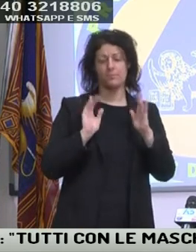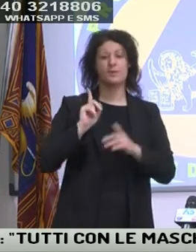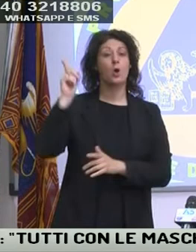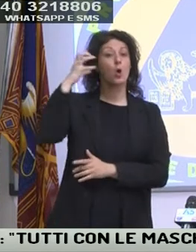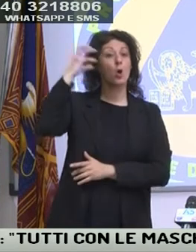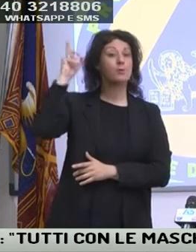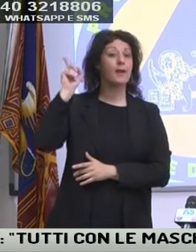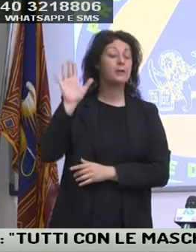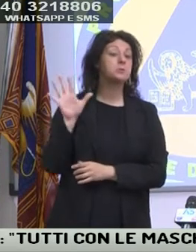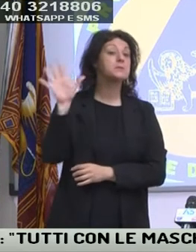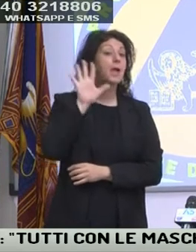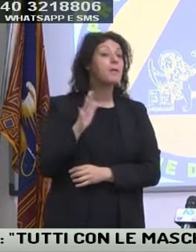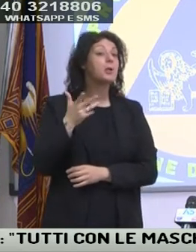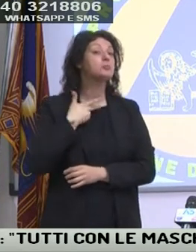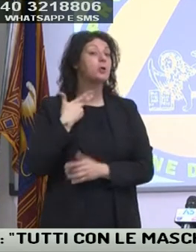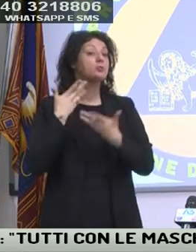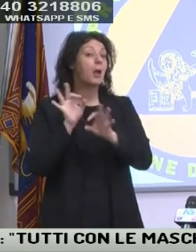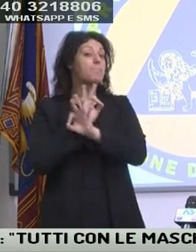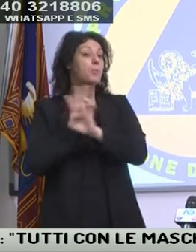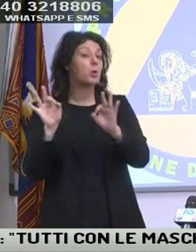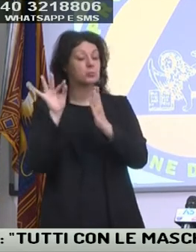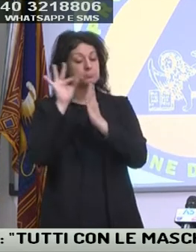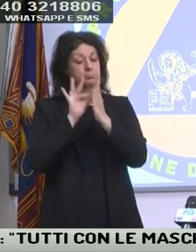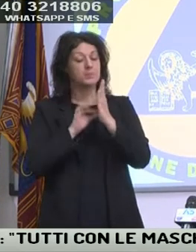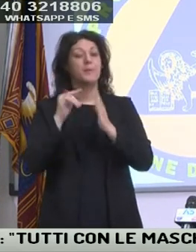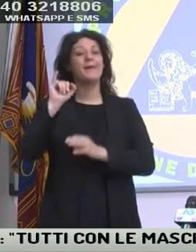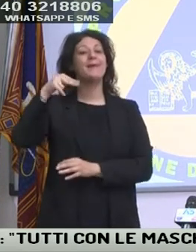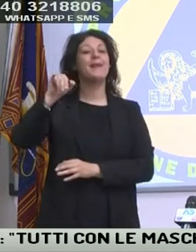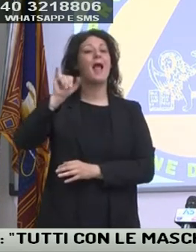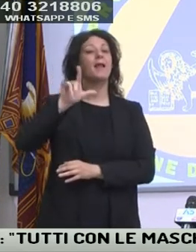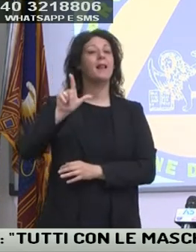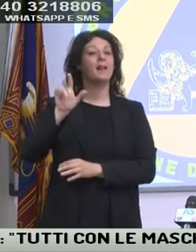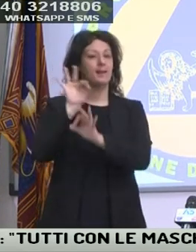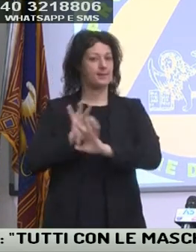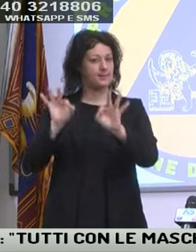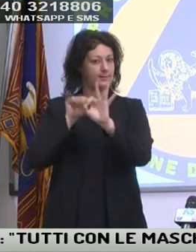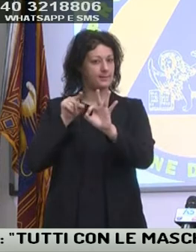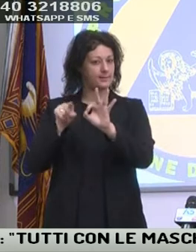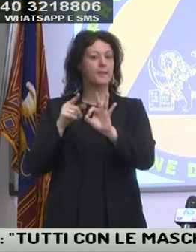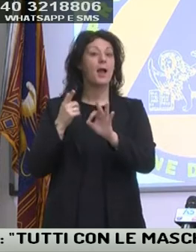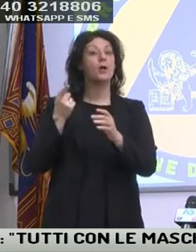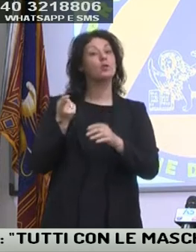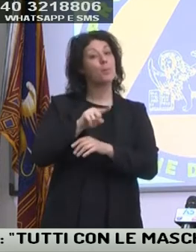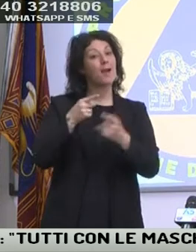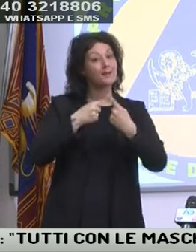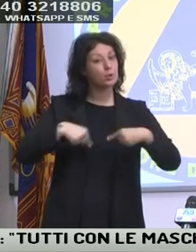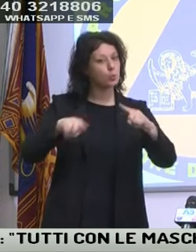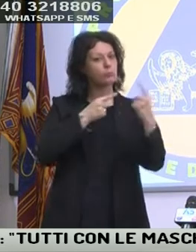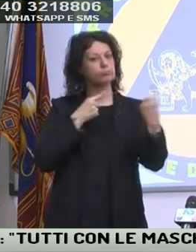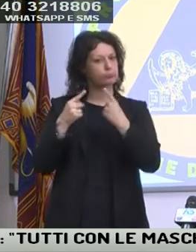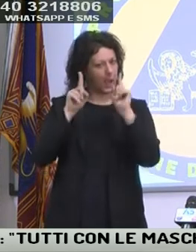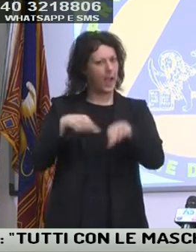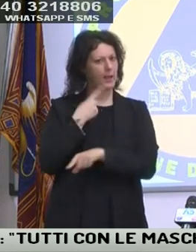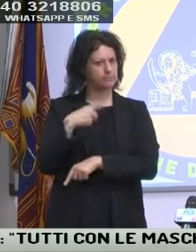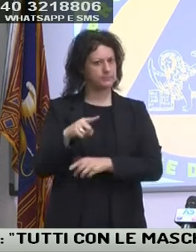in mano una bozza di linee guida redatte dall'INAIL, però domani discuteremo appunto anche di questo, cioè noi vogliamo proporre